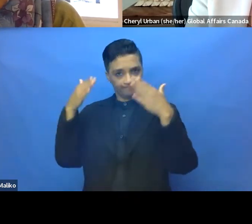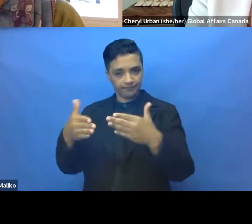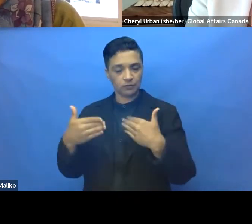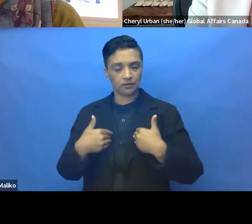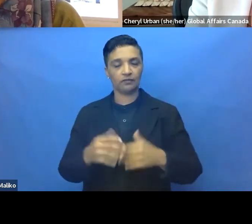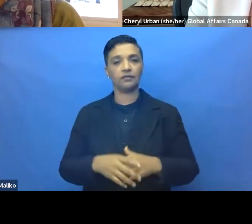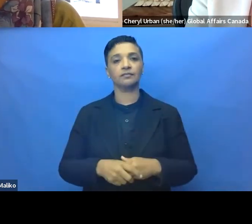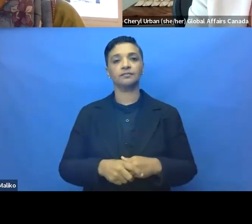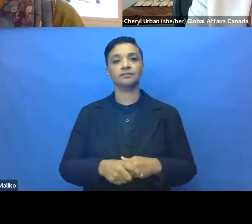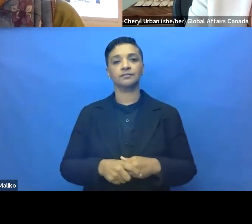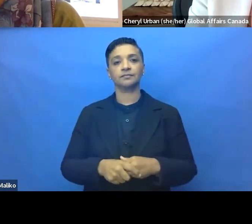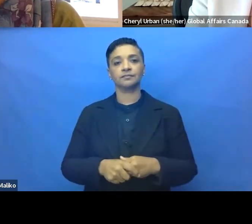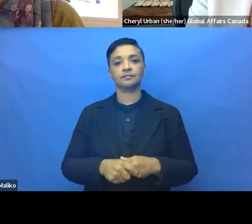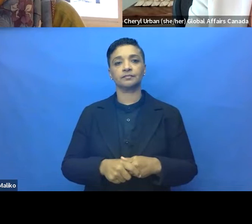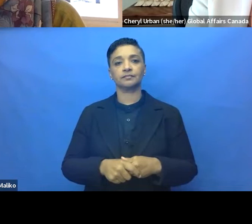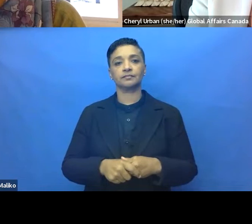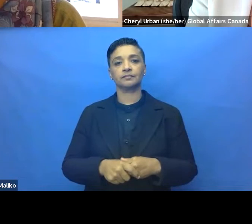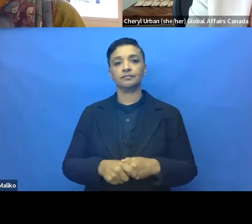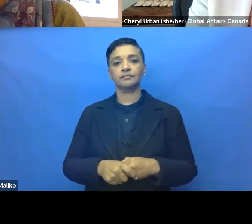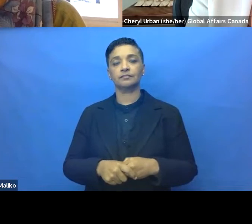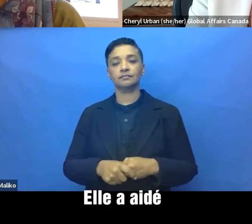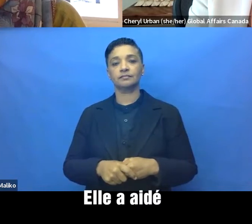pour l'Amérique du Sud.